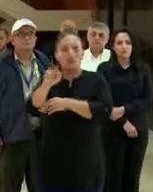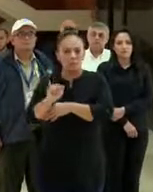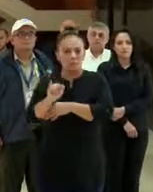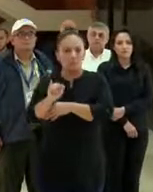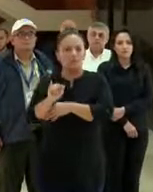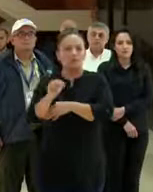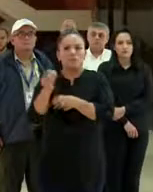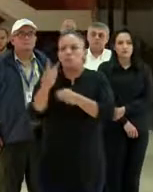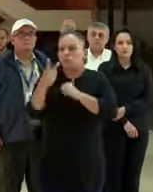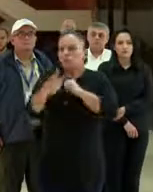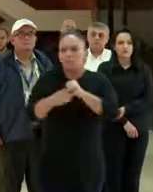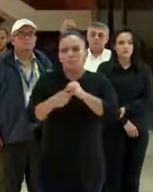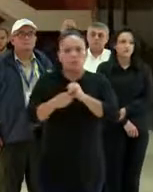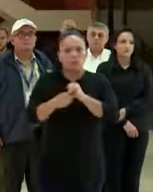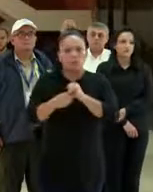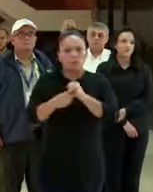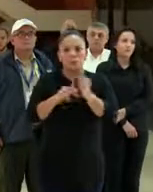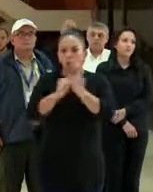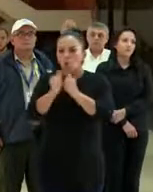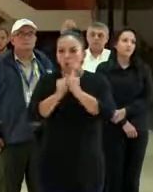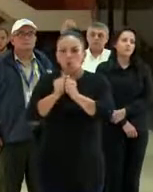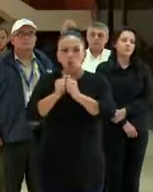declarando desierto